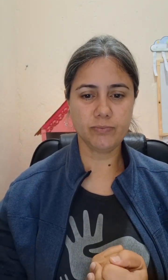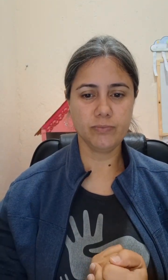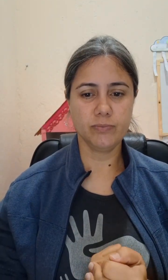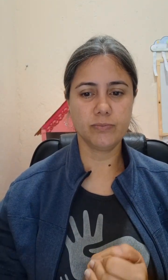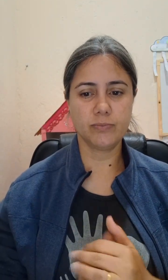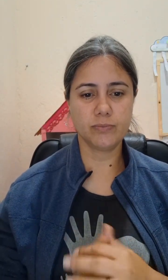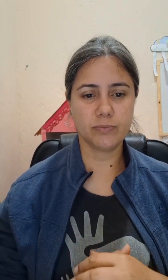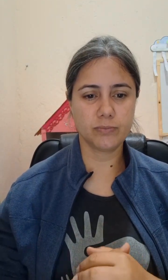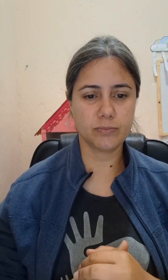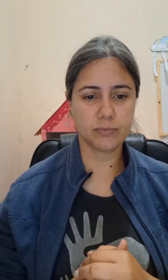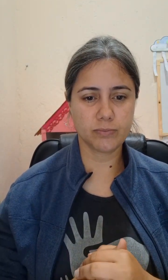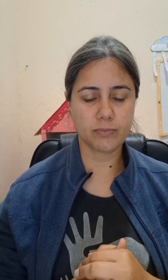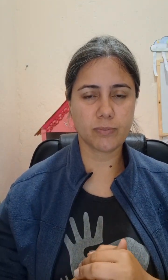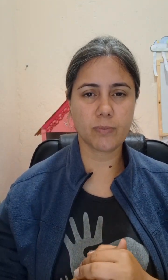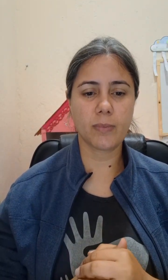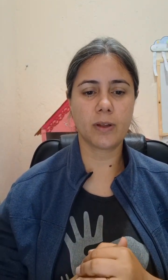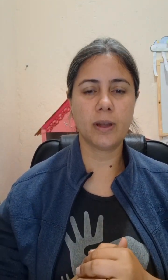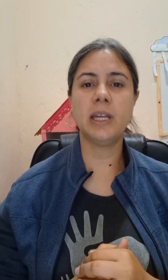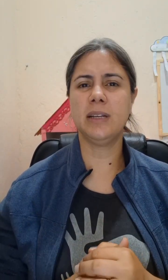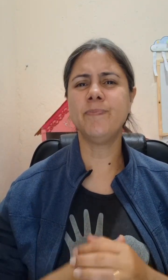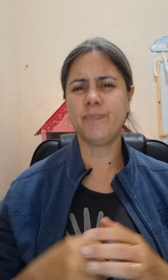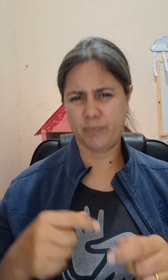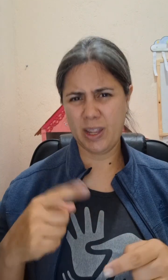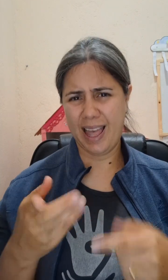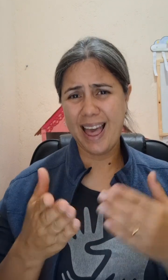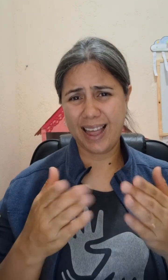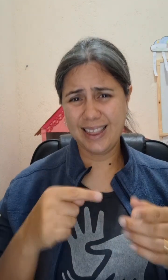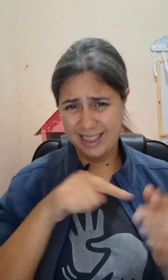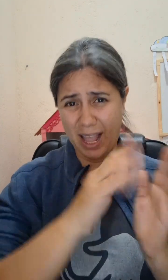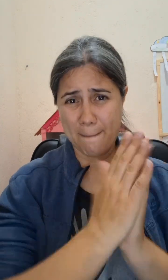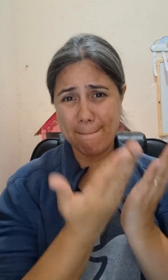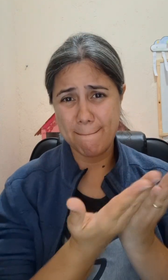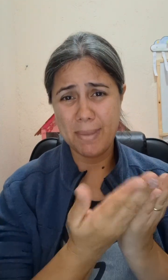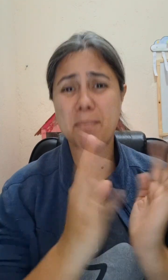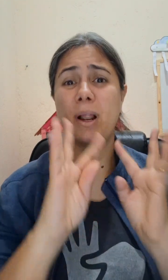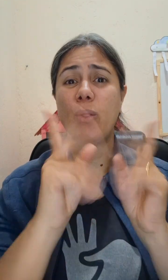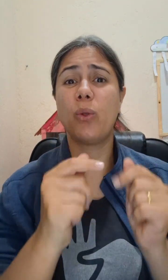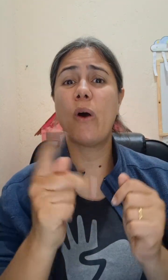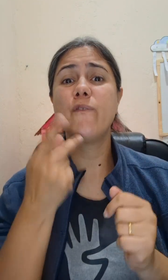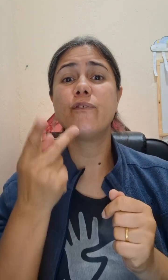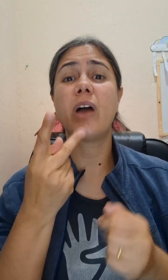seguir a vontade de Deus. Nós precisamos lembrar